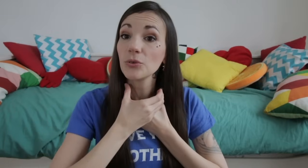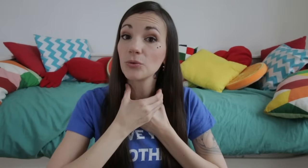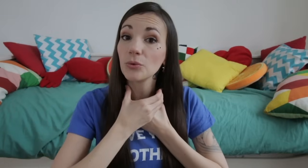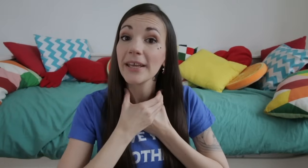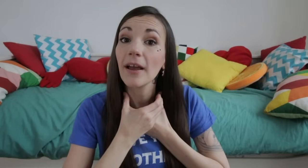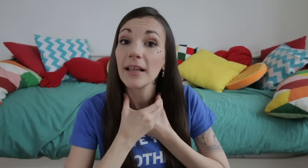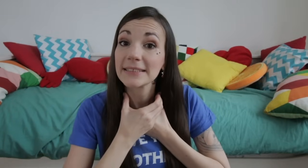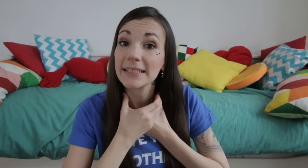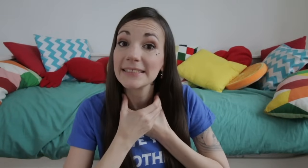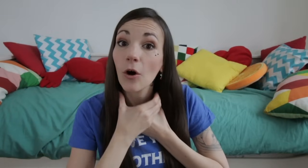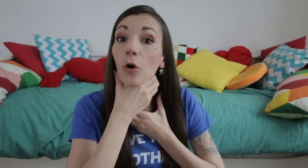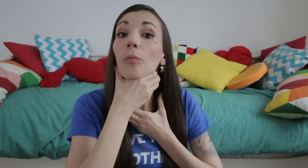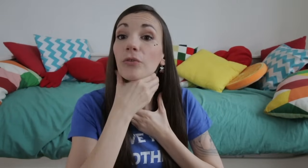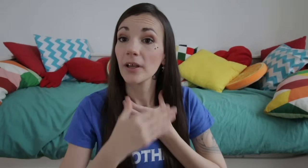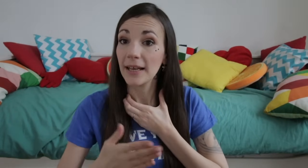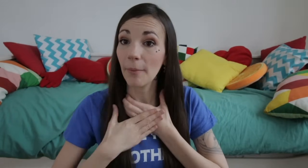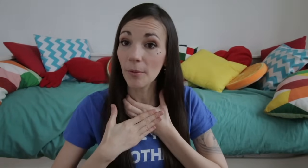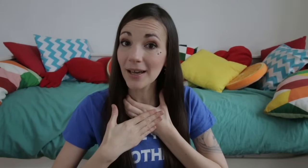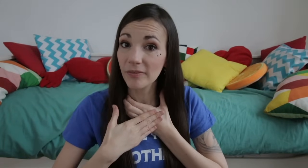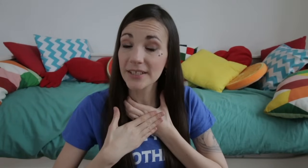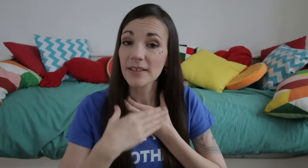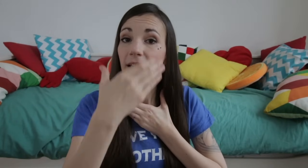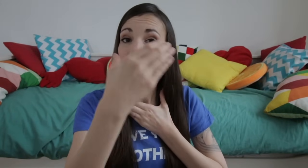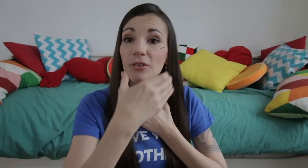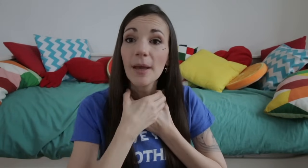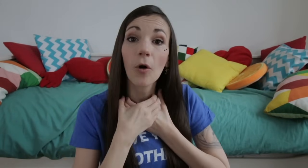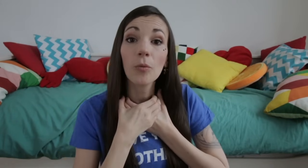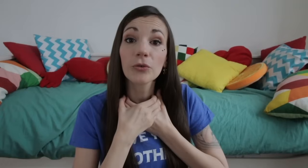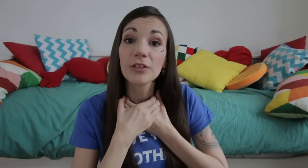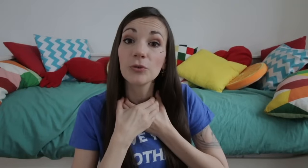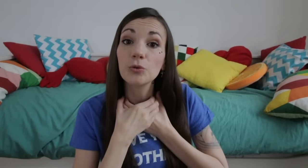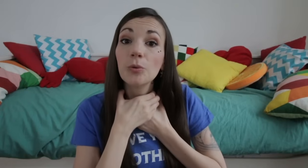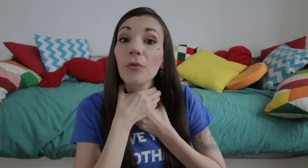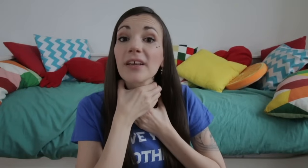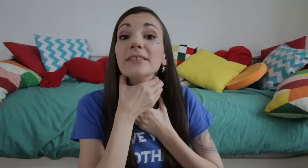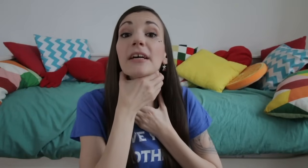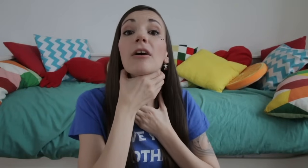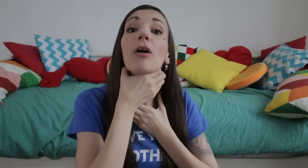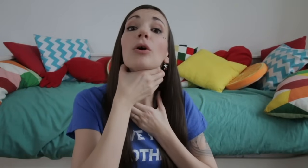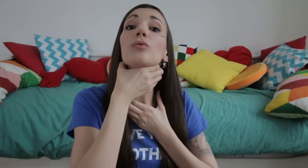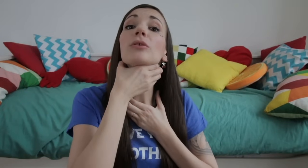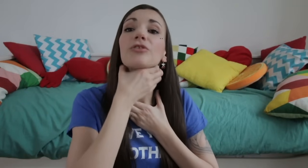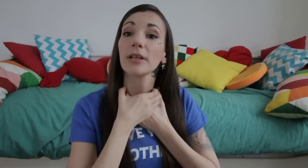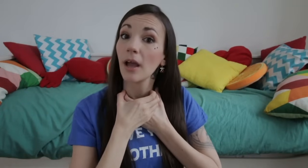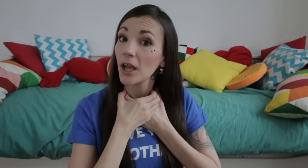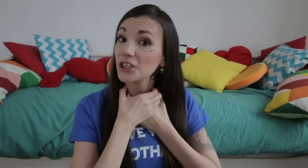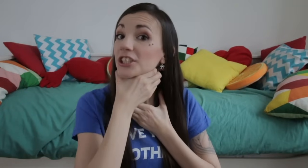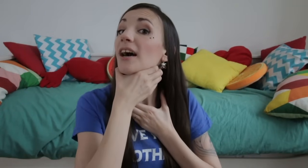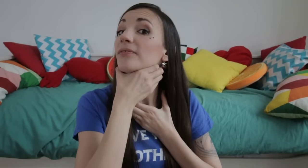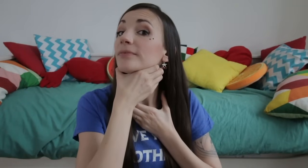dessus et celle-ci remonte. La première est fixe. La deuxième remonte au niveau du cou pour montrer que c'est un grand cou allongé. Girafe.